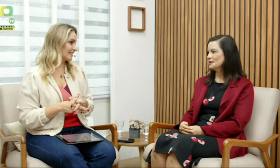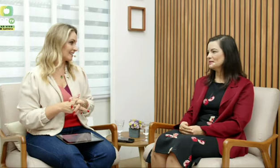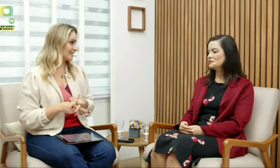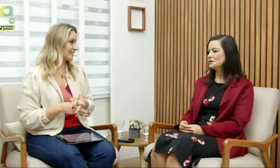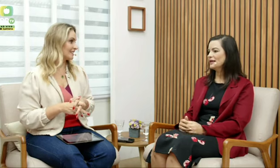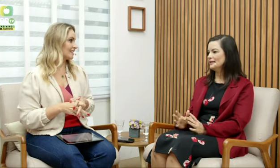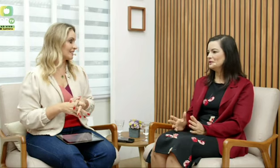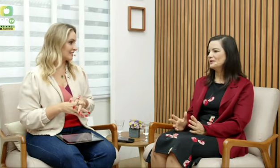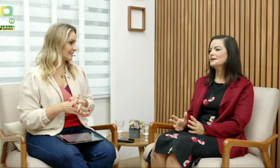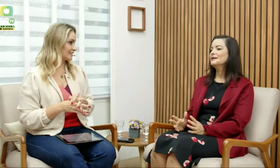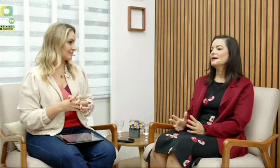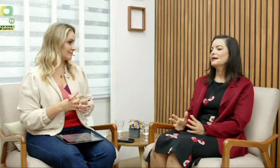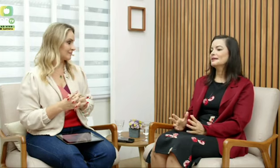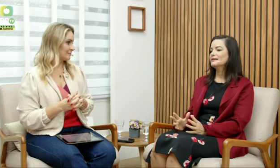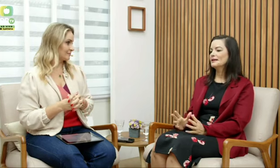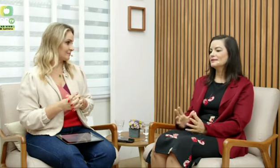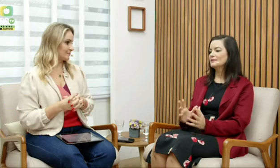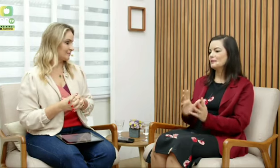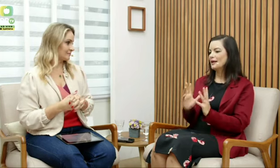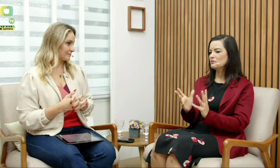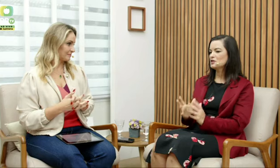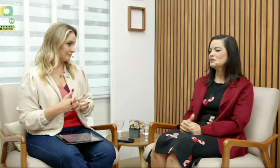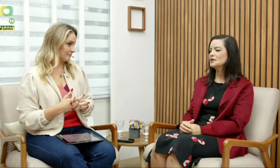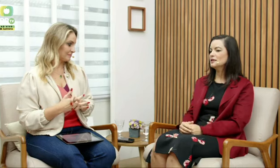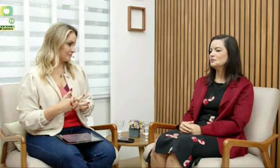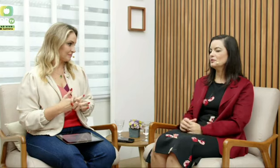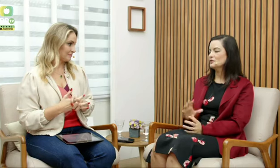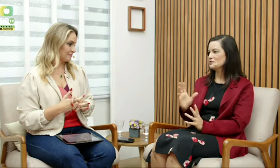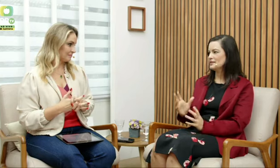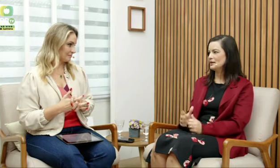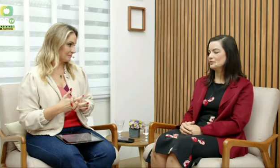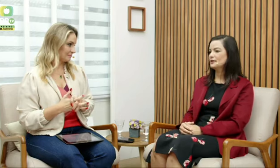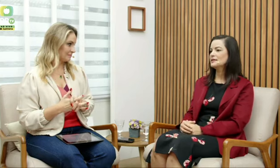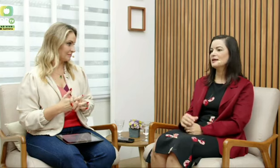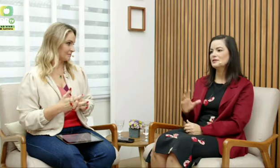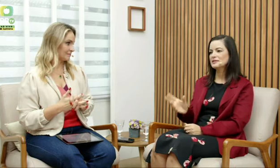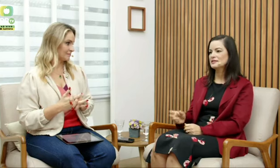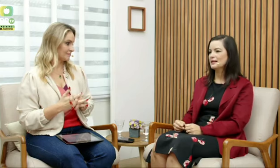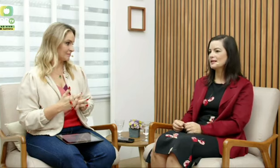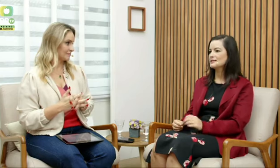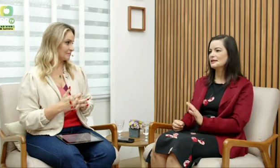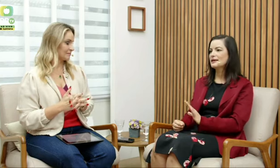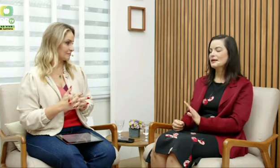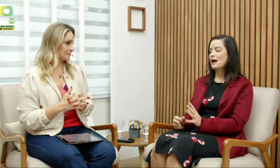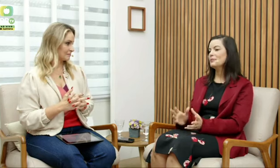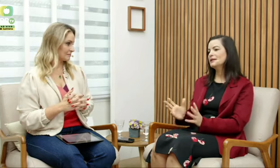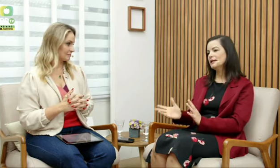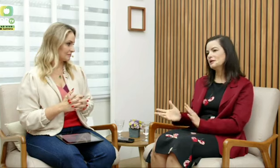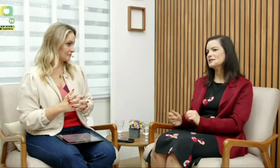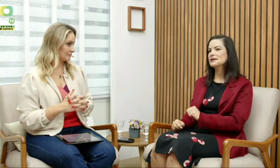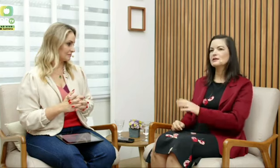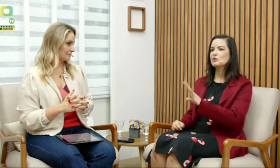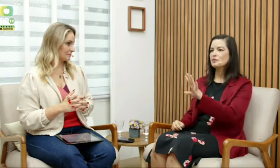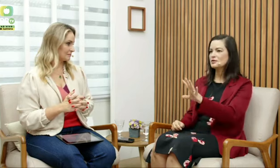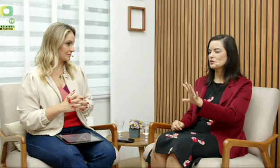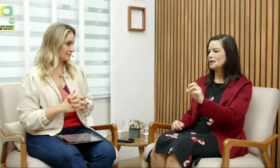língua. Qualquer língua, ela trabalha no mesmo campo no nosso cérebro, né? A língua de sinais aprender a língua de sinais é como uma pessoa